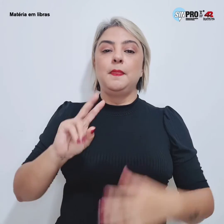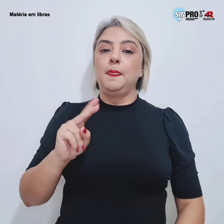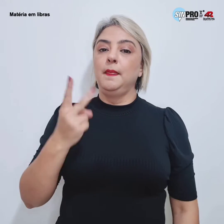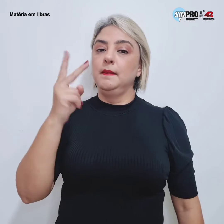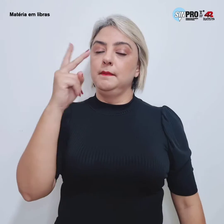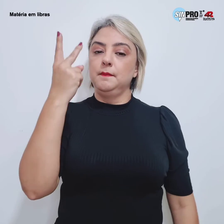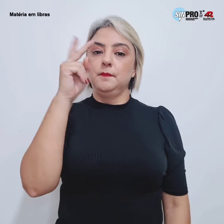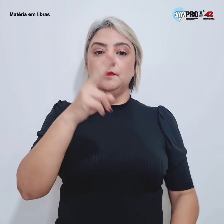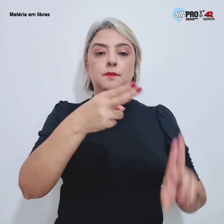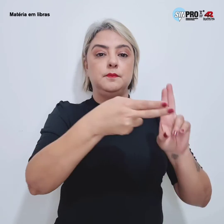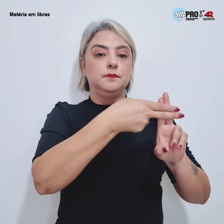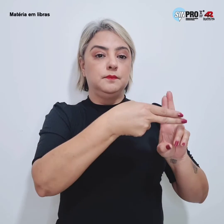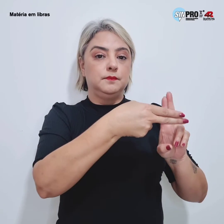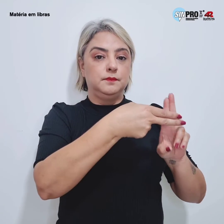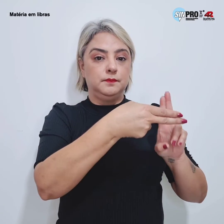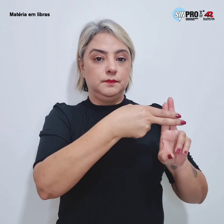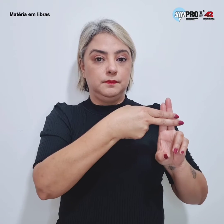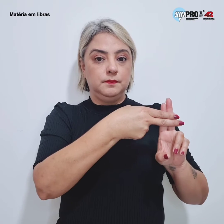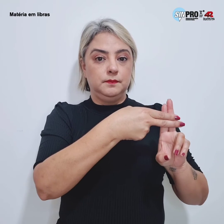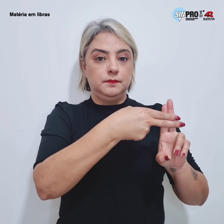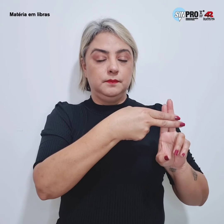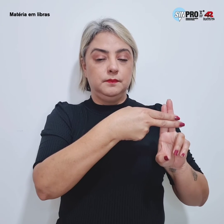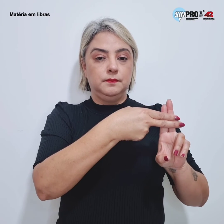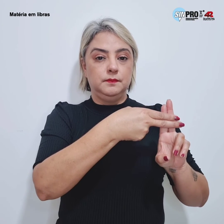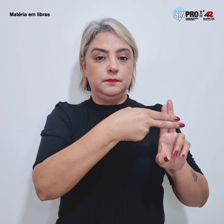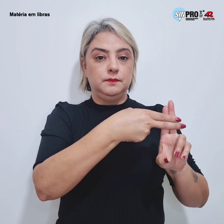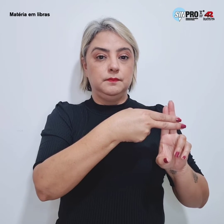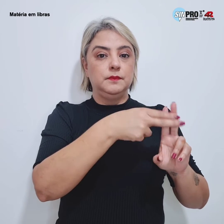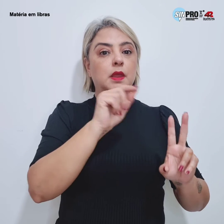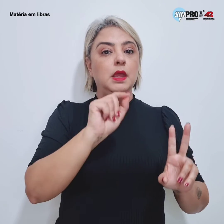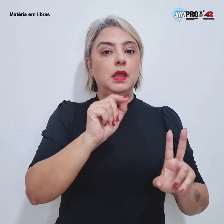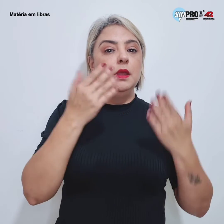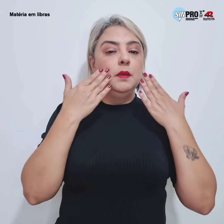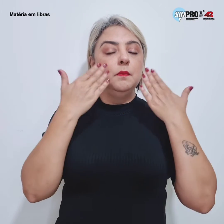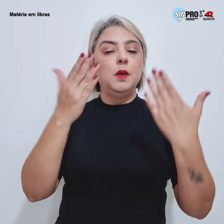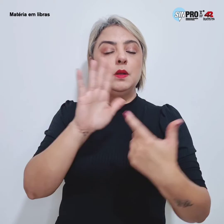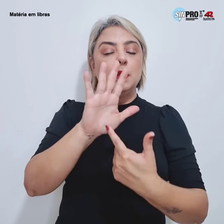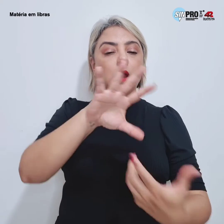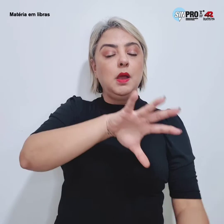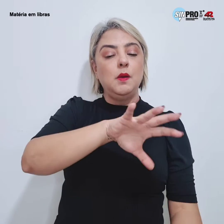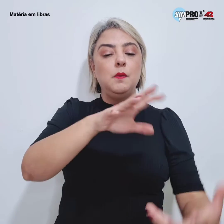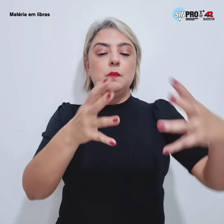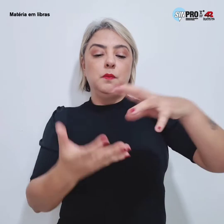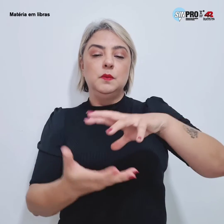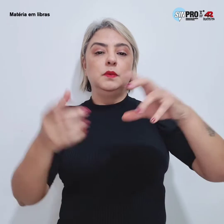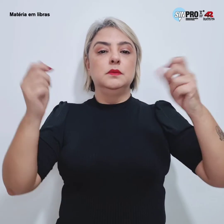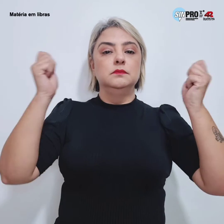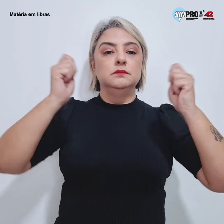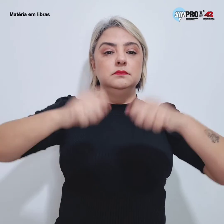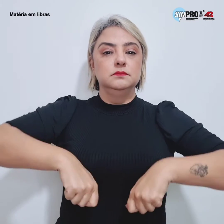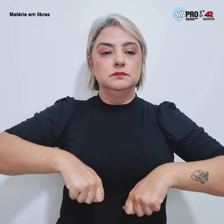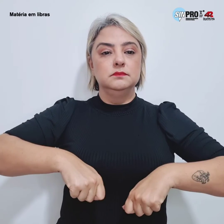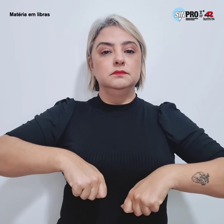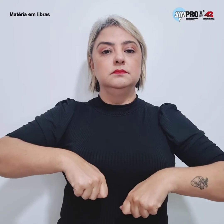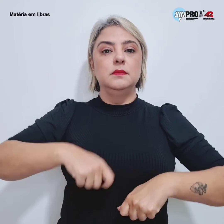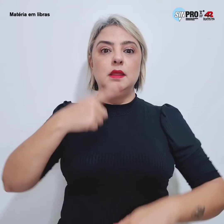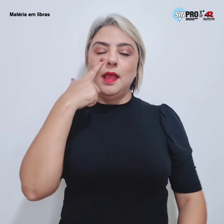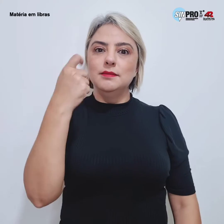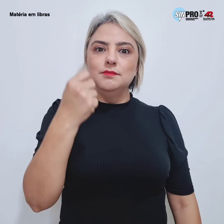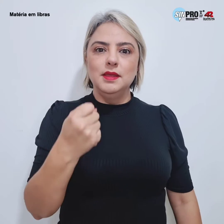comemoração, de valorização do Sistema Único de Saúde, SUS, e de mostrar ao mundo a capacidade e